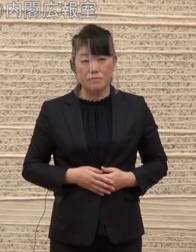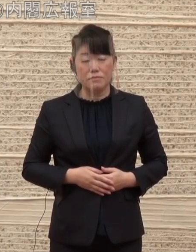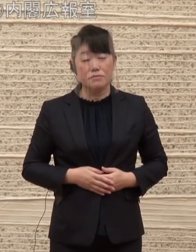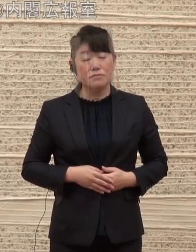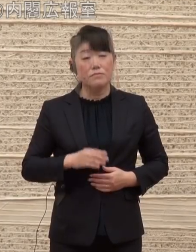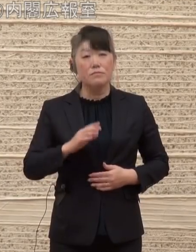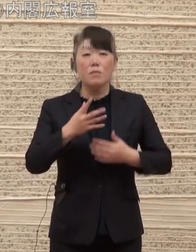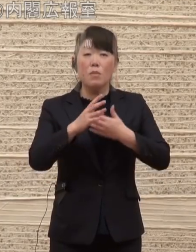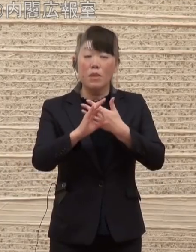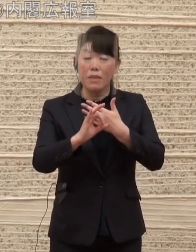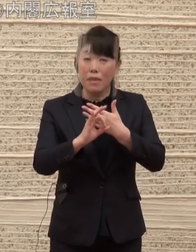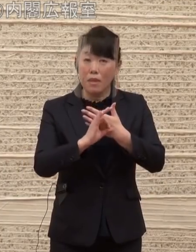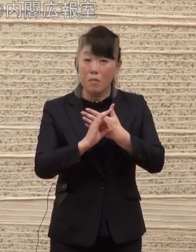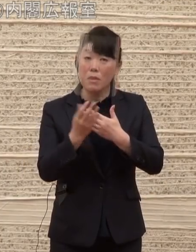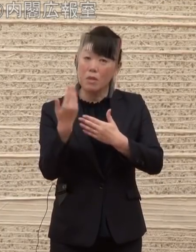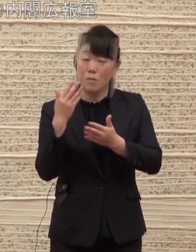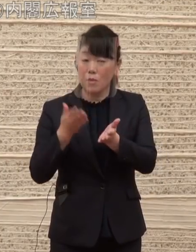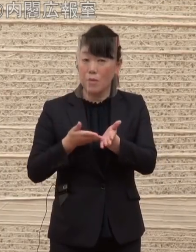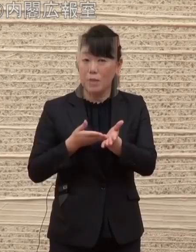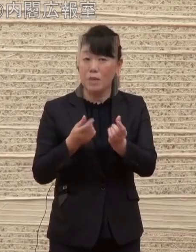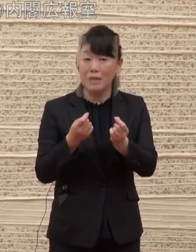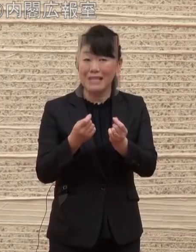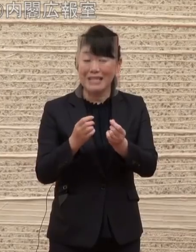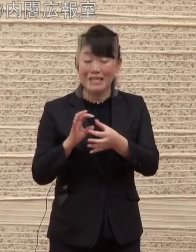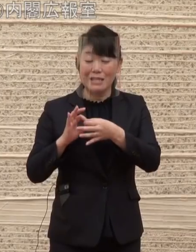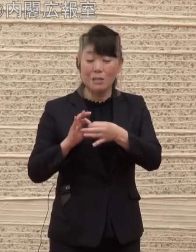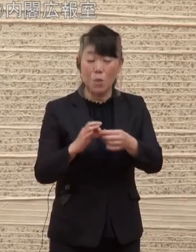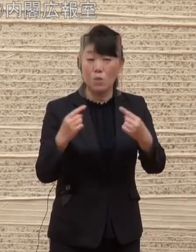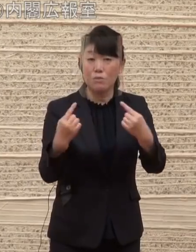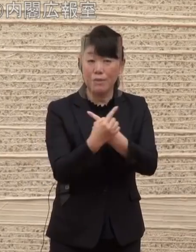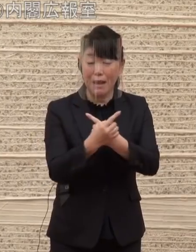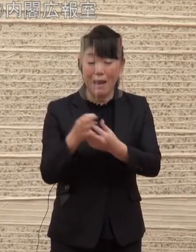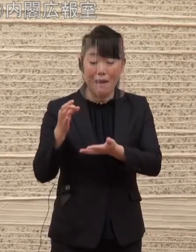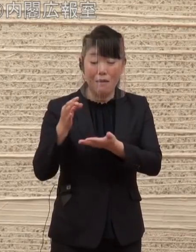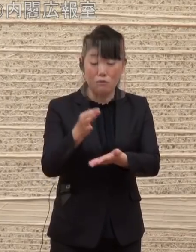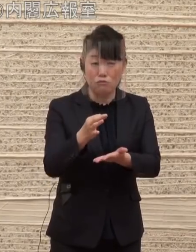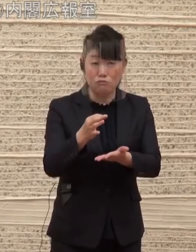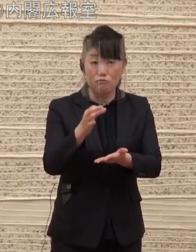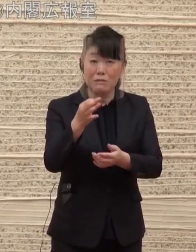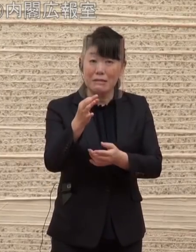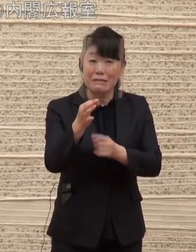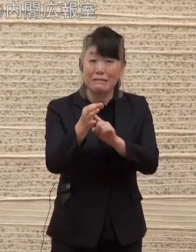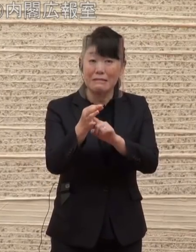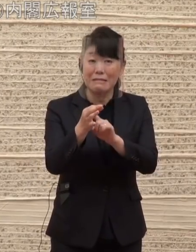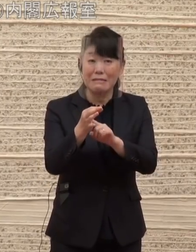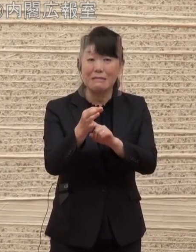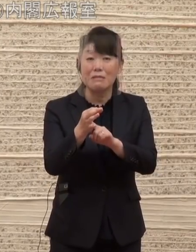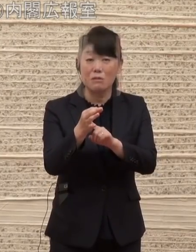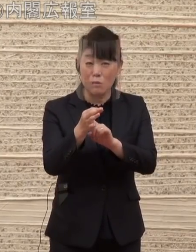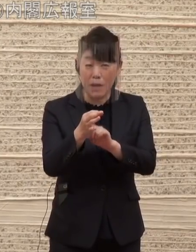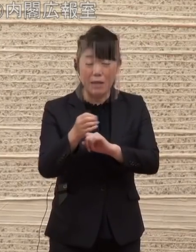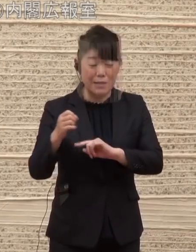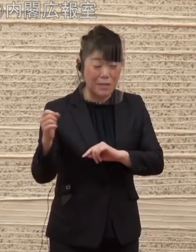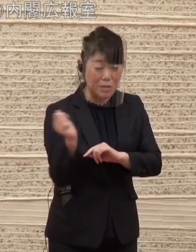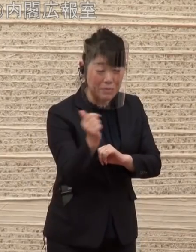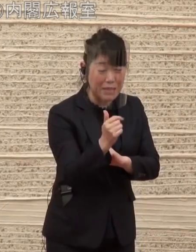例えば先ほど申し上げました持続か給付金におきましてはですねえまあ外スピード感をやって外スピード